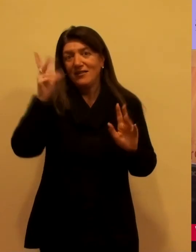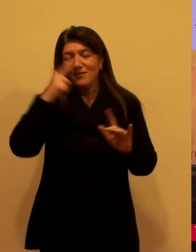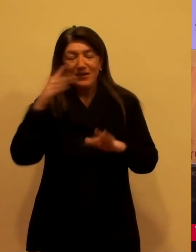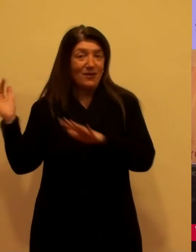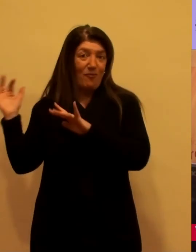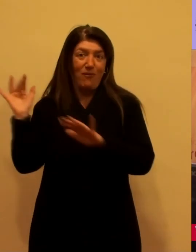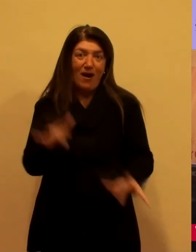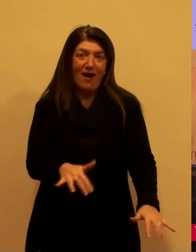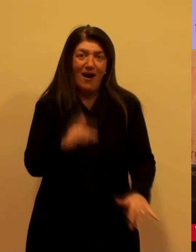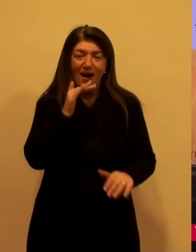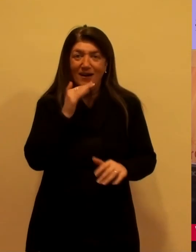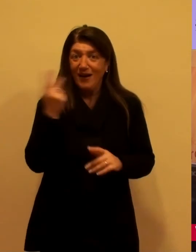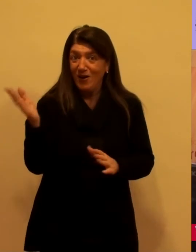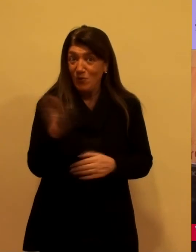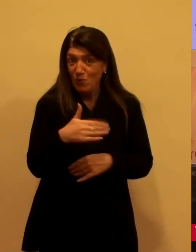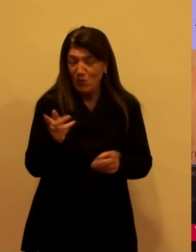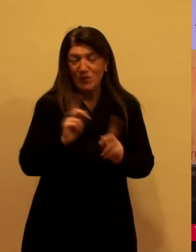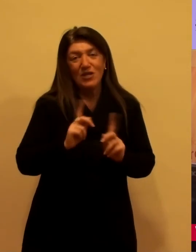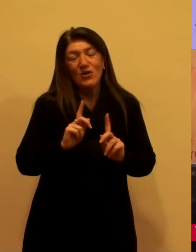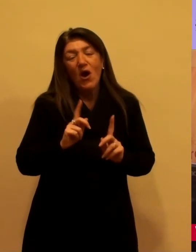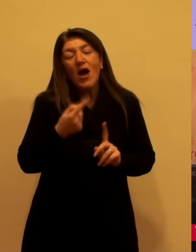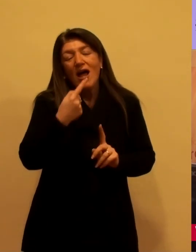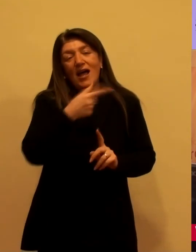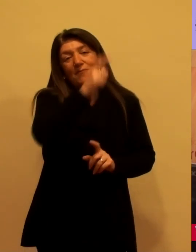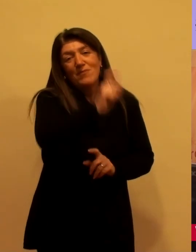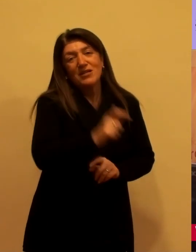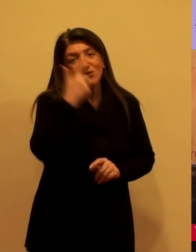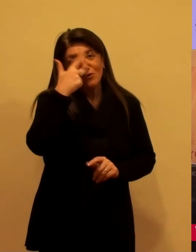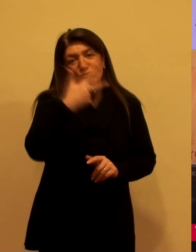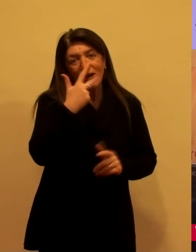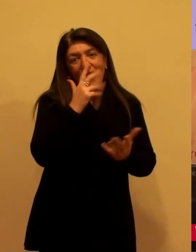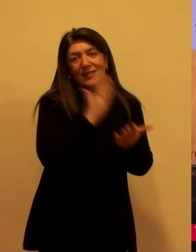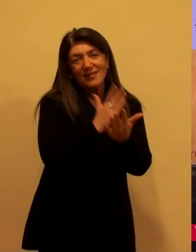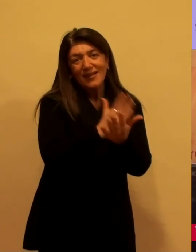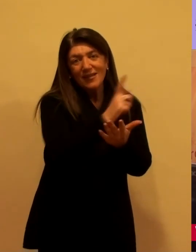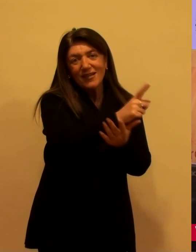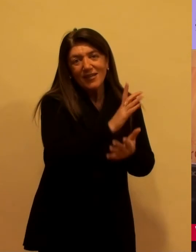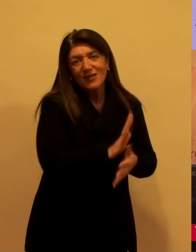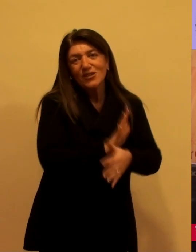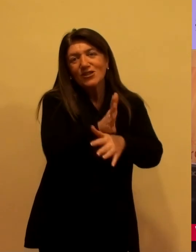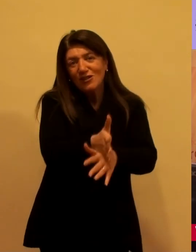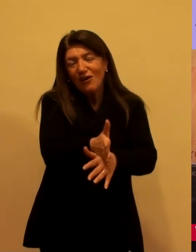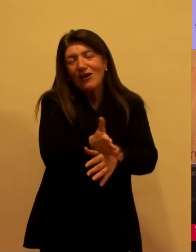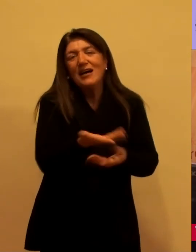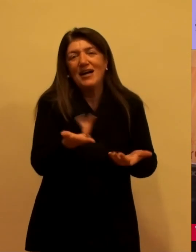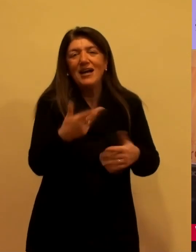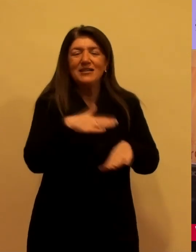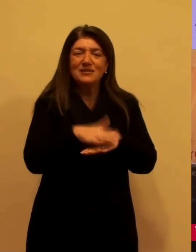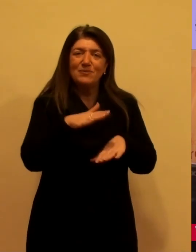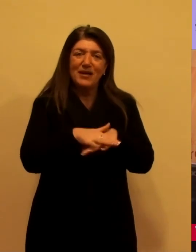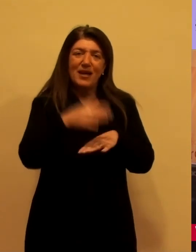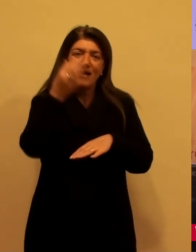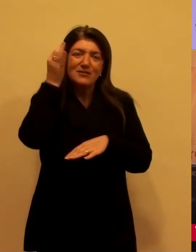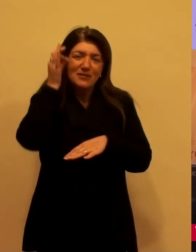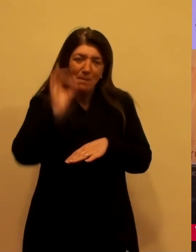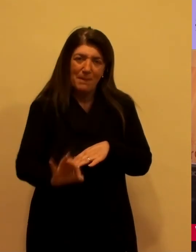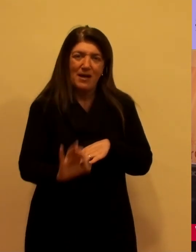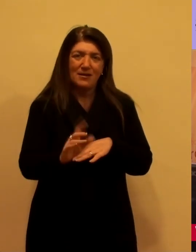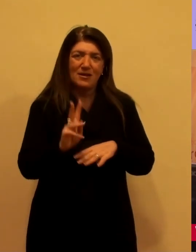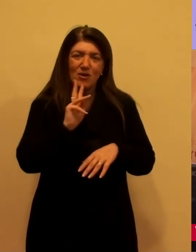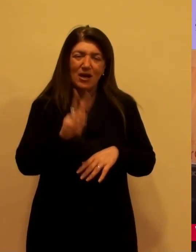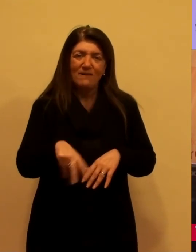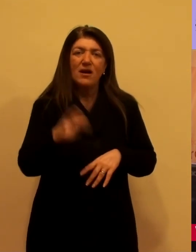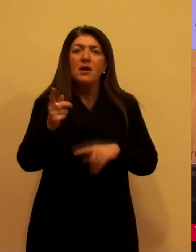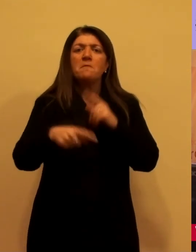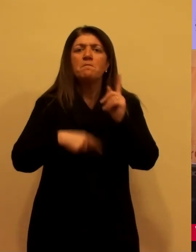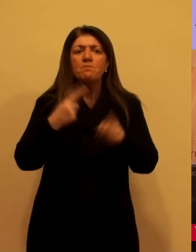No, è proprio anche un diritto che ovviamente i non vedenti hanno, ed è stata un'esperienza particolare sicuramente. E poi ci siamo